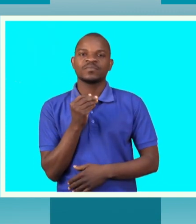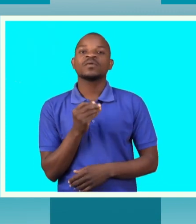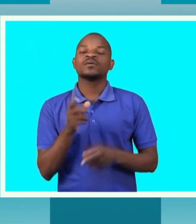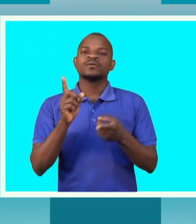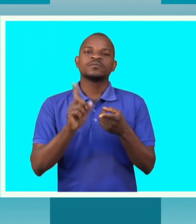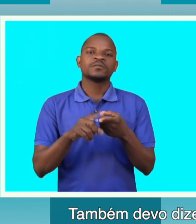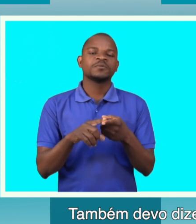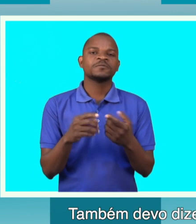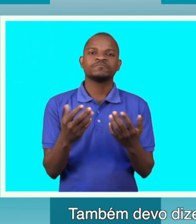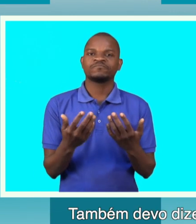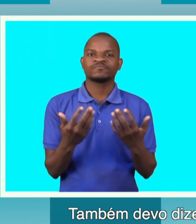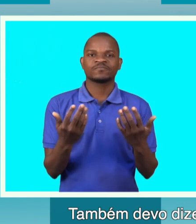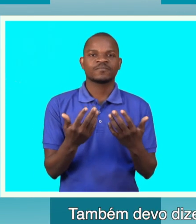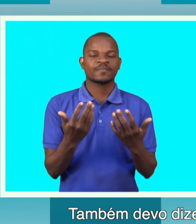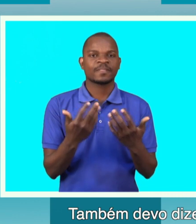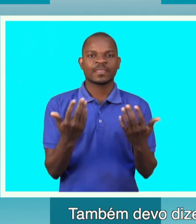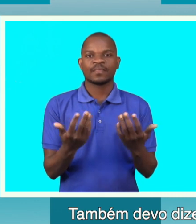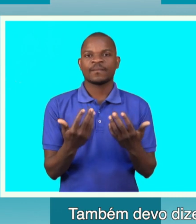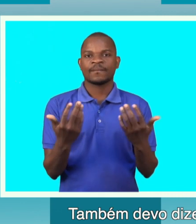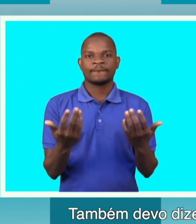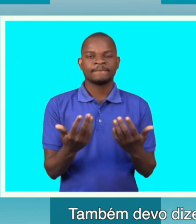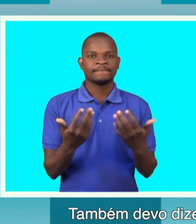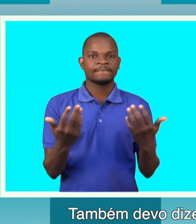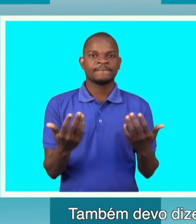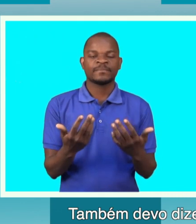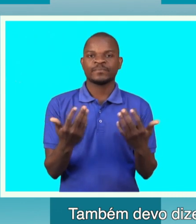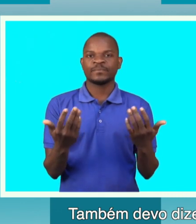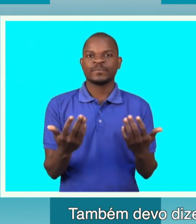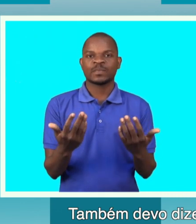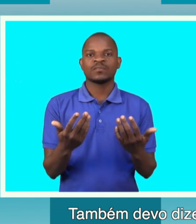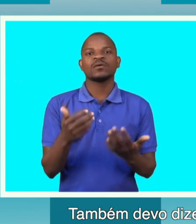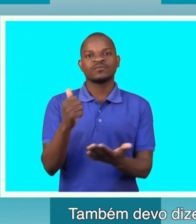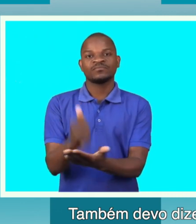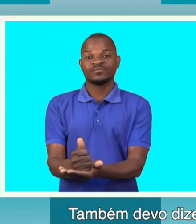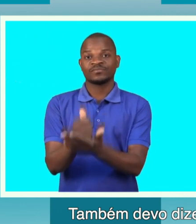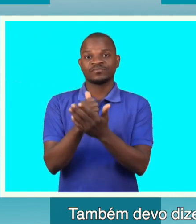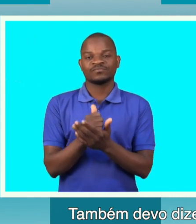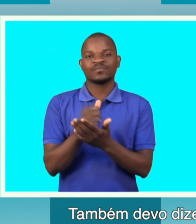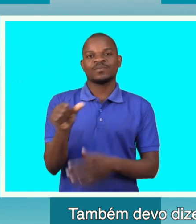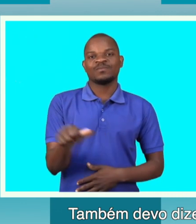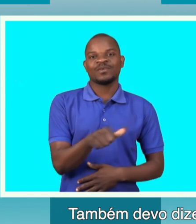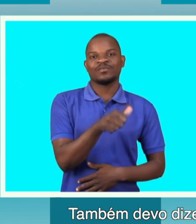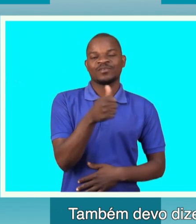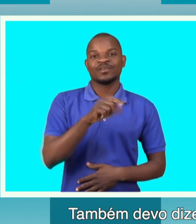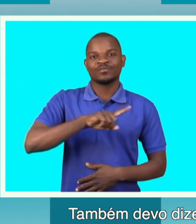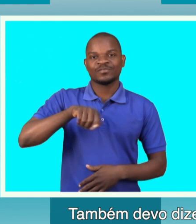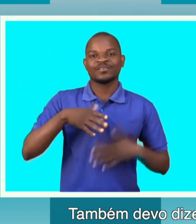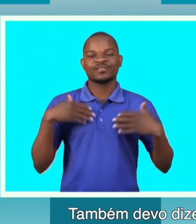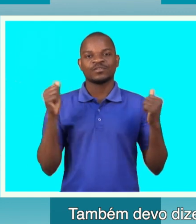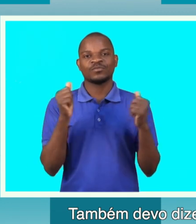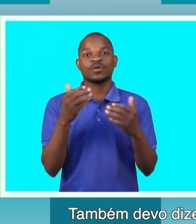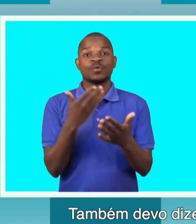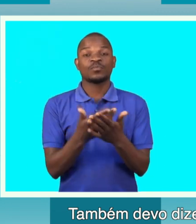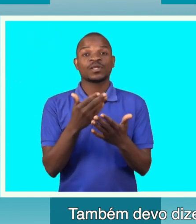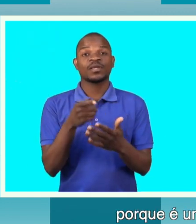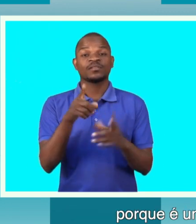Só? Não. Também dizer que ajuda a melhorar a nossa saúde,